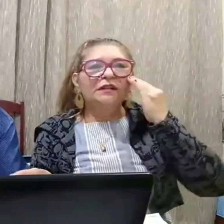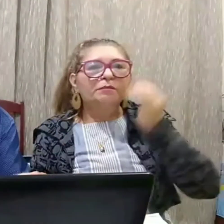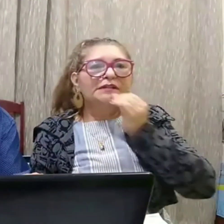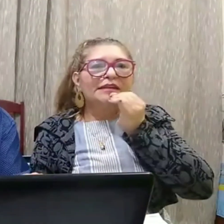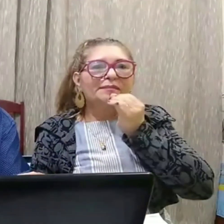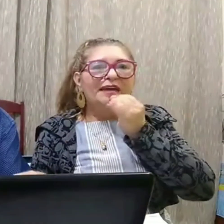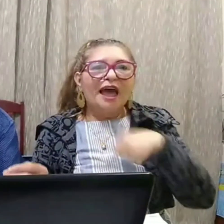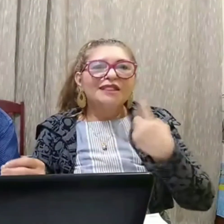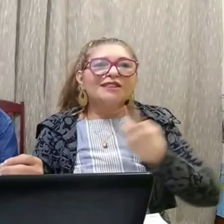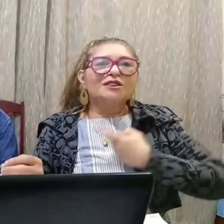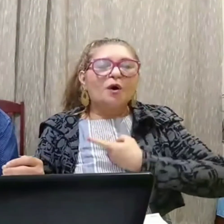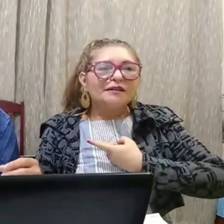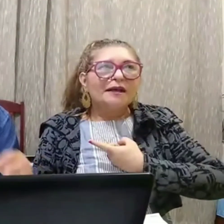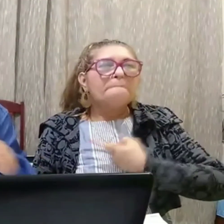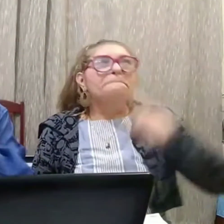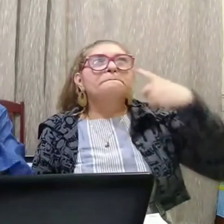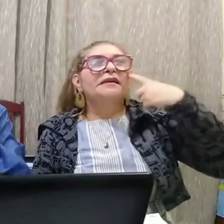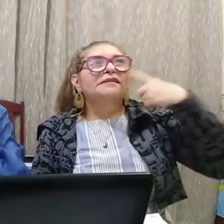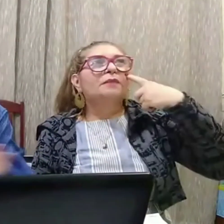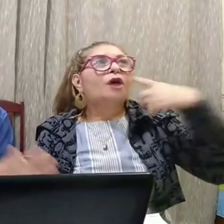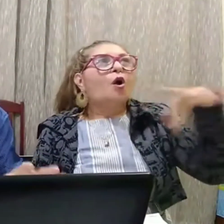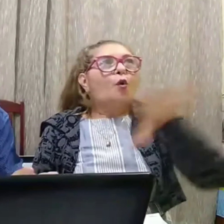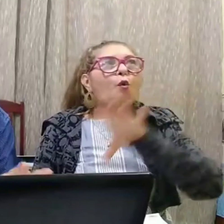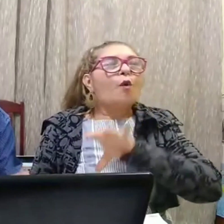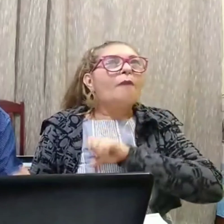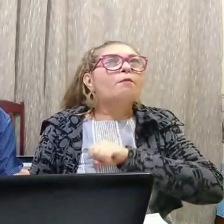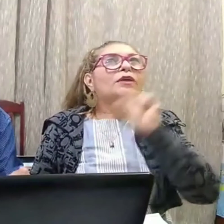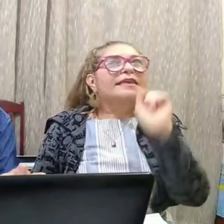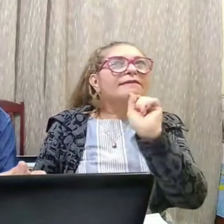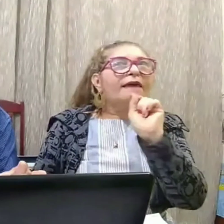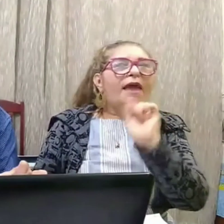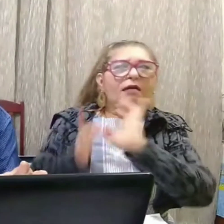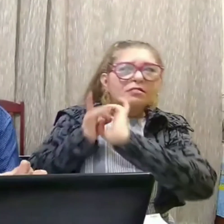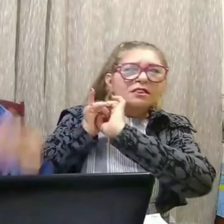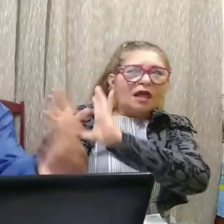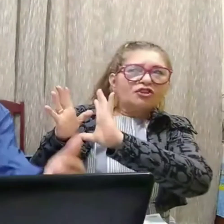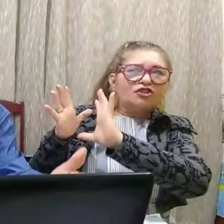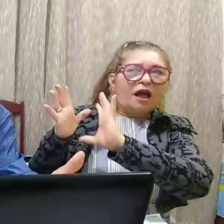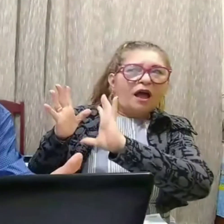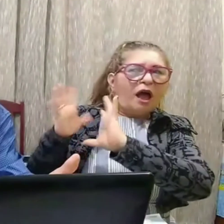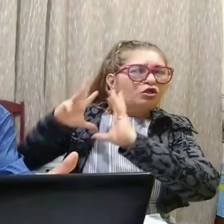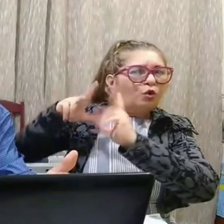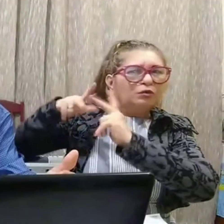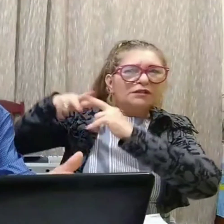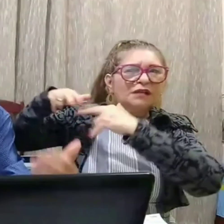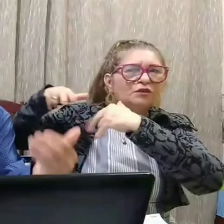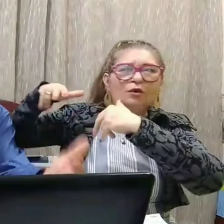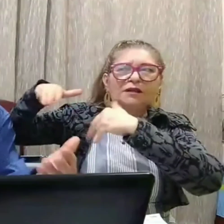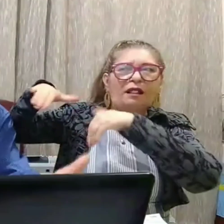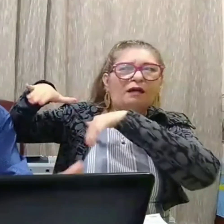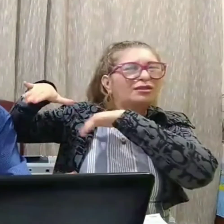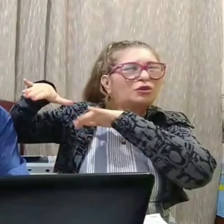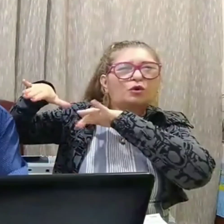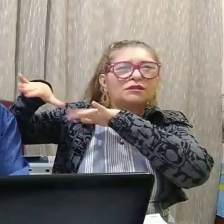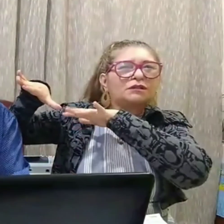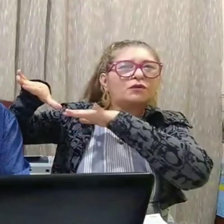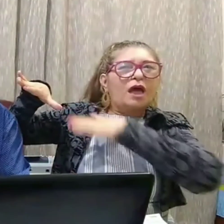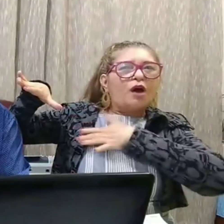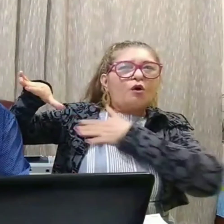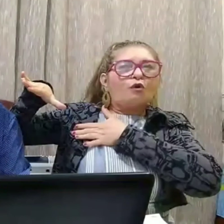que a gente sente é aquele amor de deixar tudo da nossa vida por Deus, por um amor que é Deus,